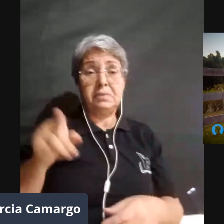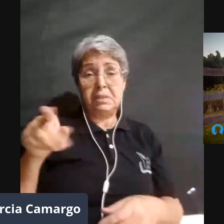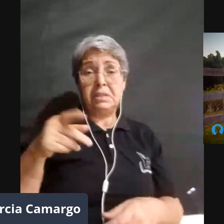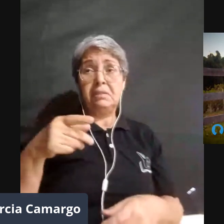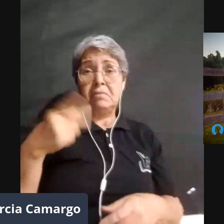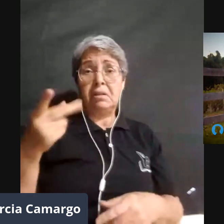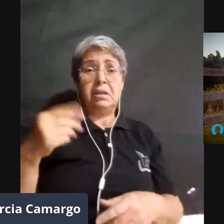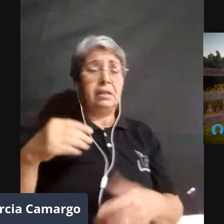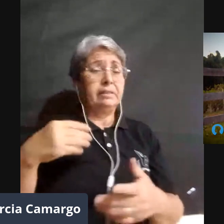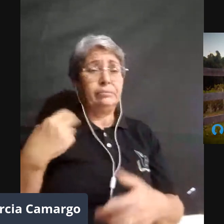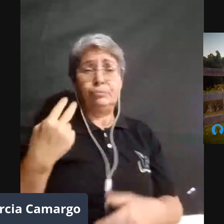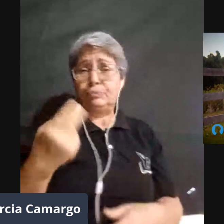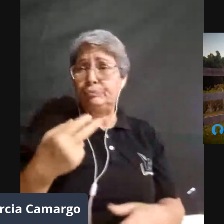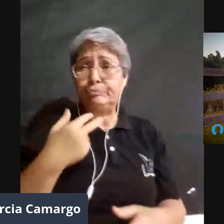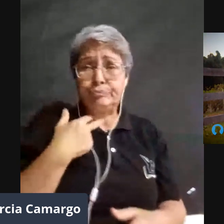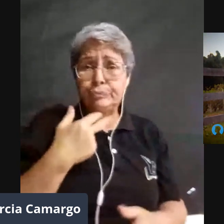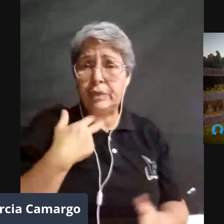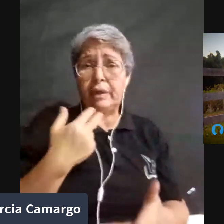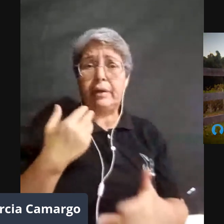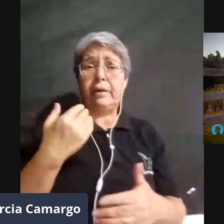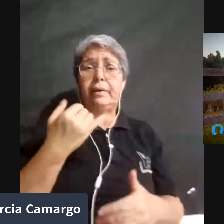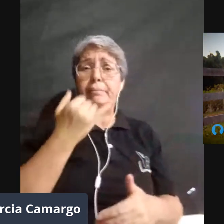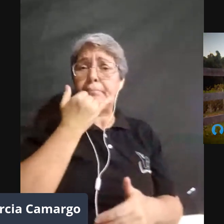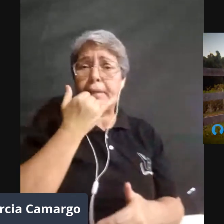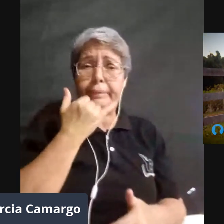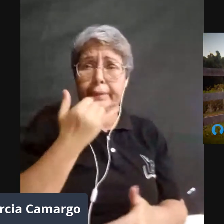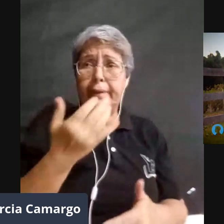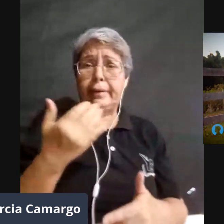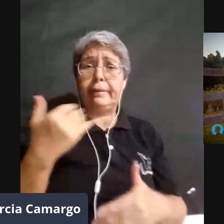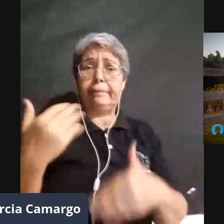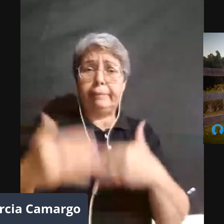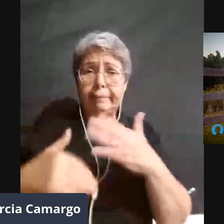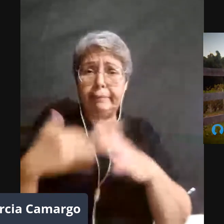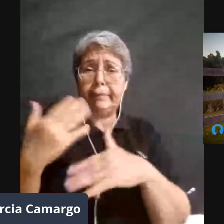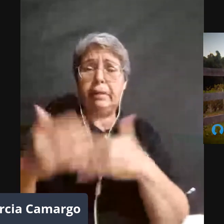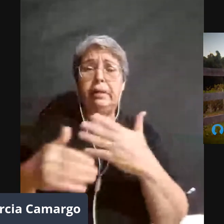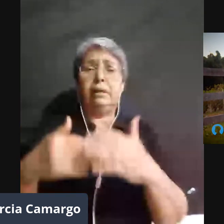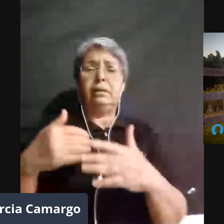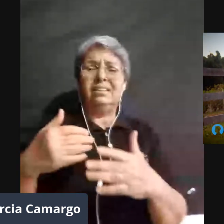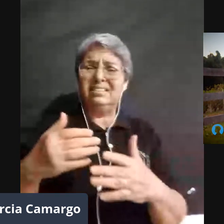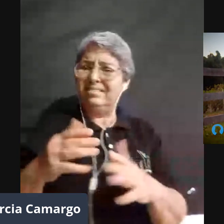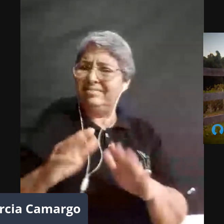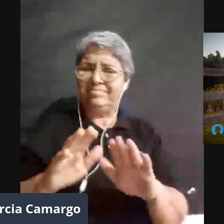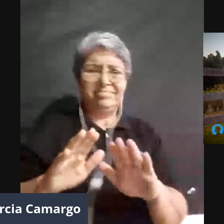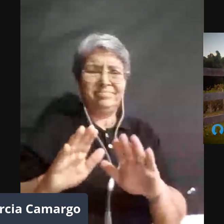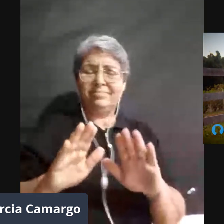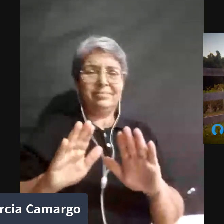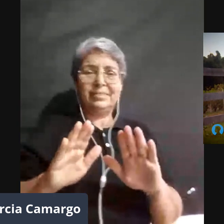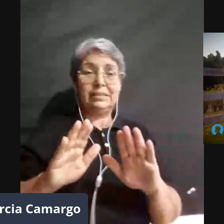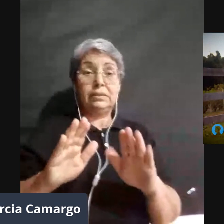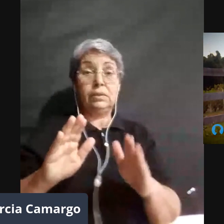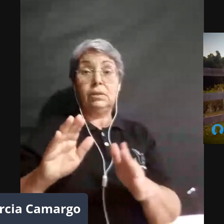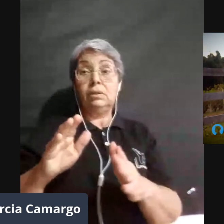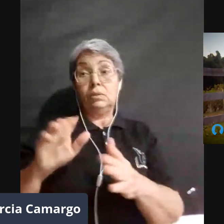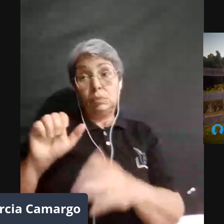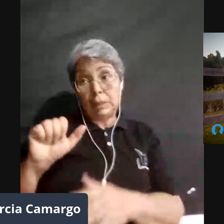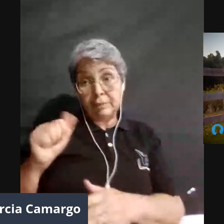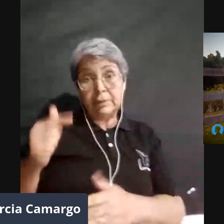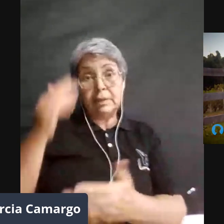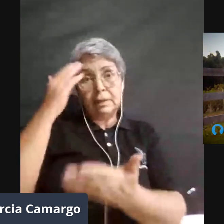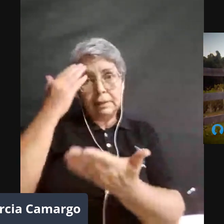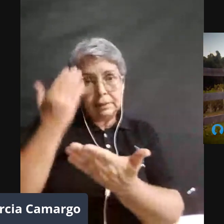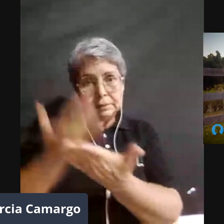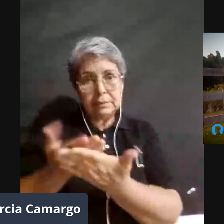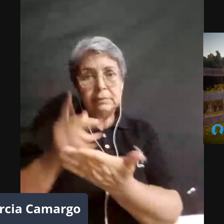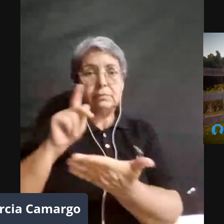portanto, desculpável. Mas isso nega completamente a crença adventista no dia da expiação.